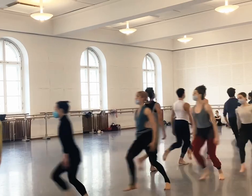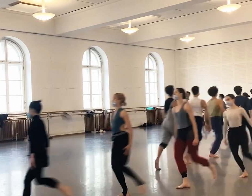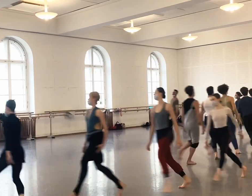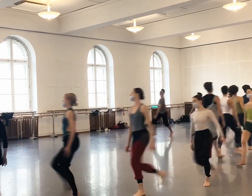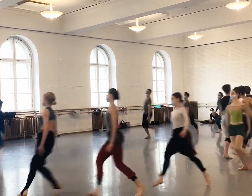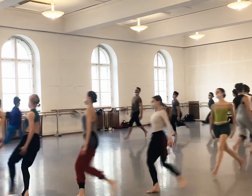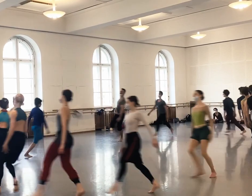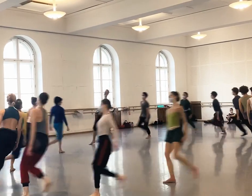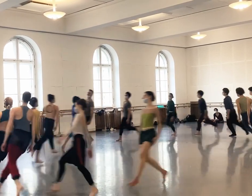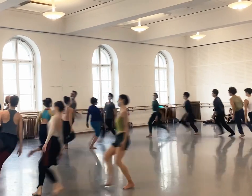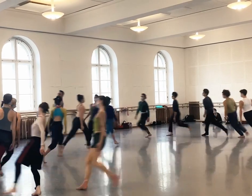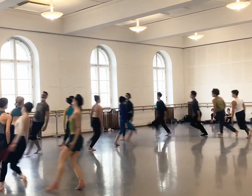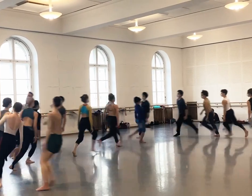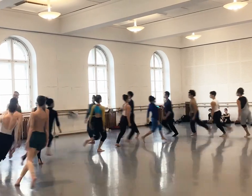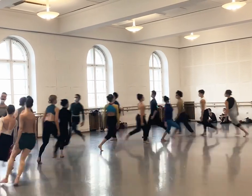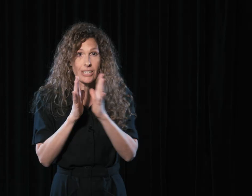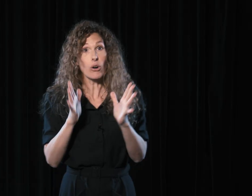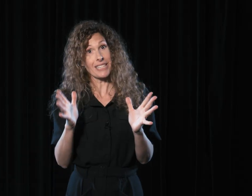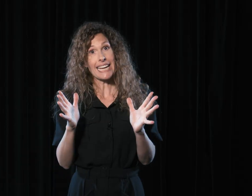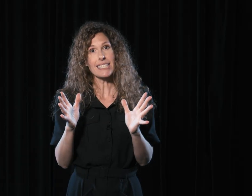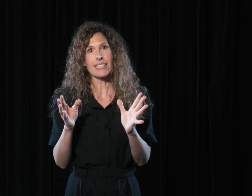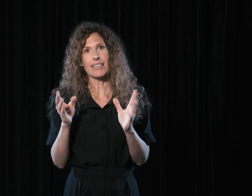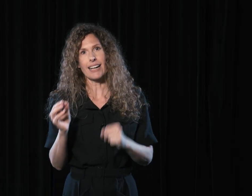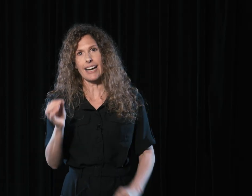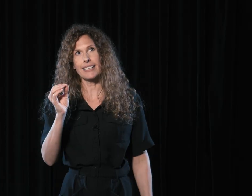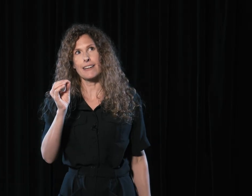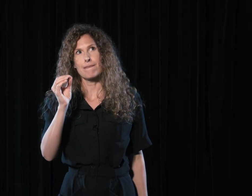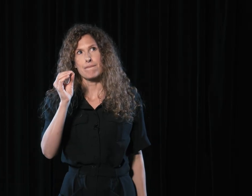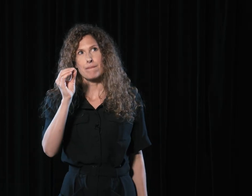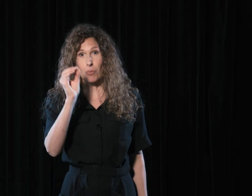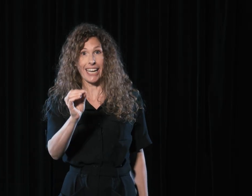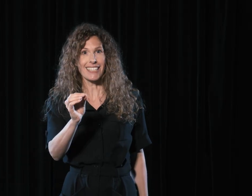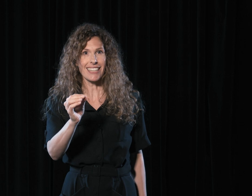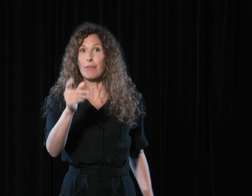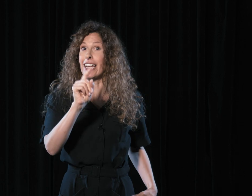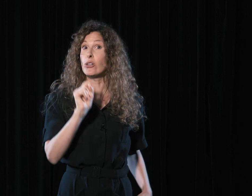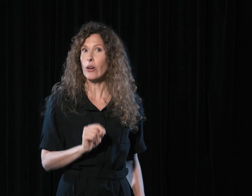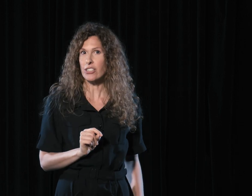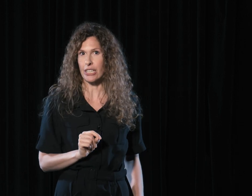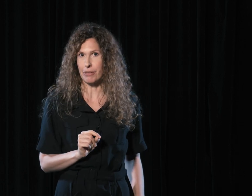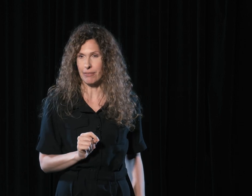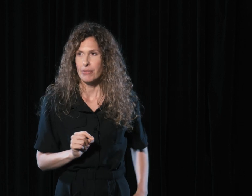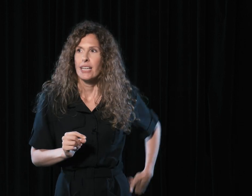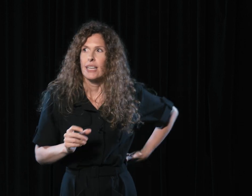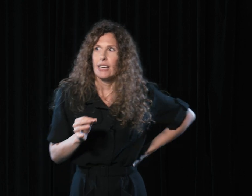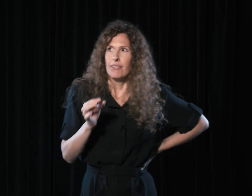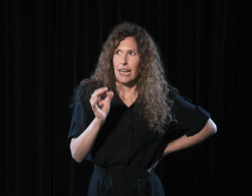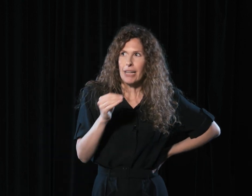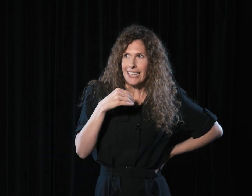Choreografie. Das wird hochspannend. Und dann kommt jetzt eine Operette, aber eine neu geschriebene. Wir haben einen